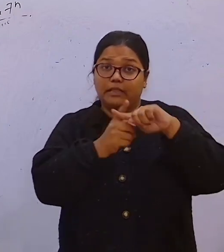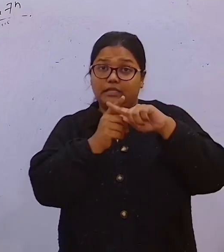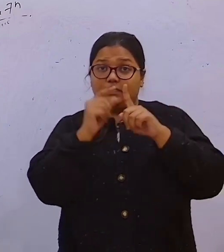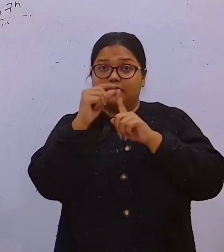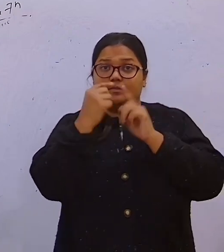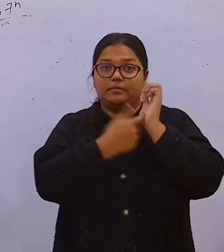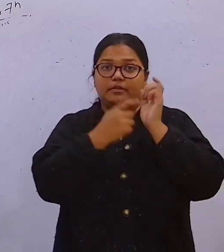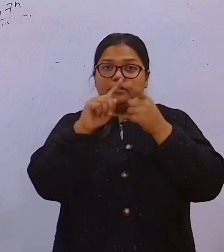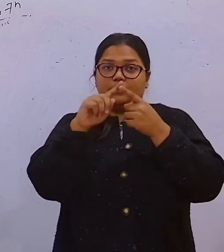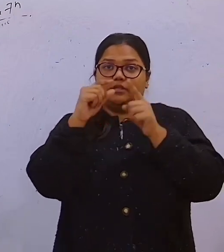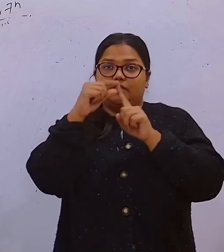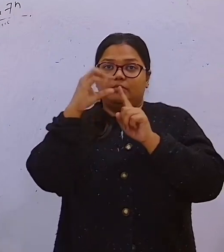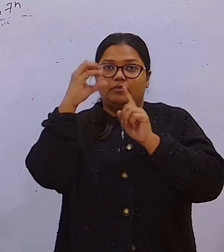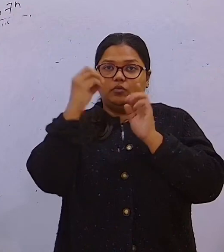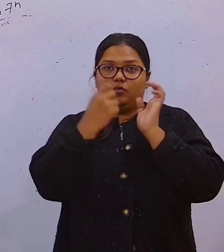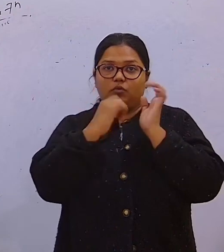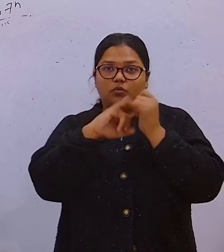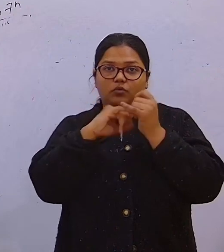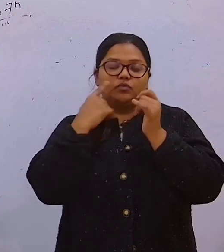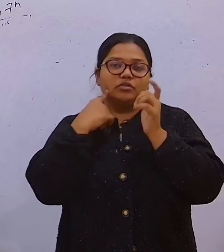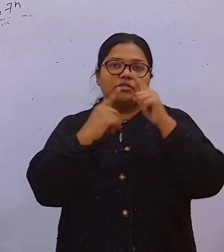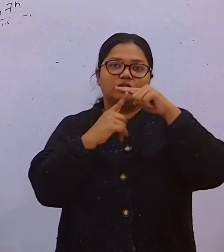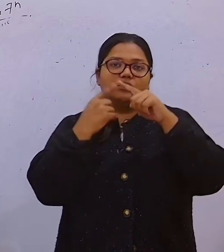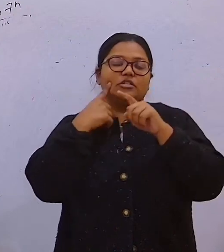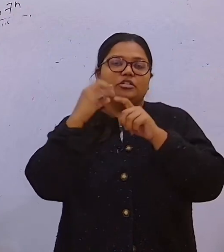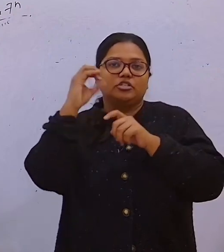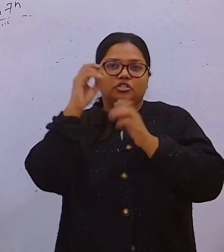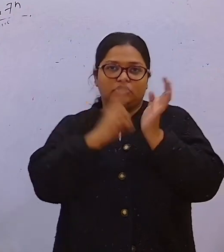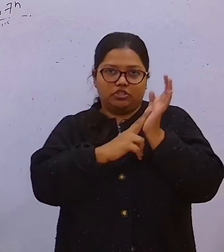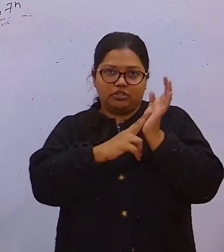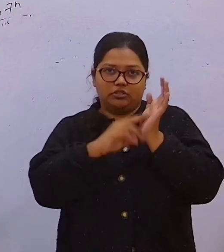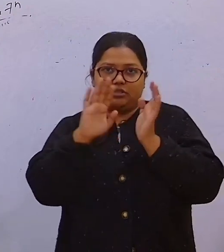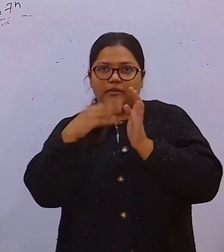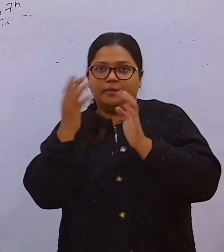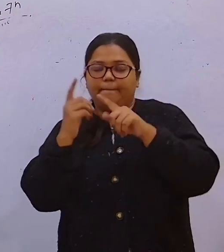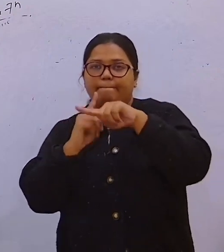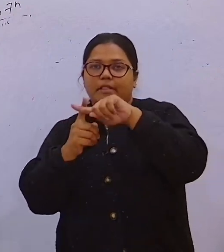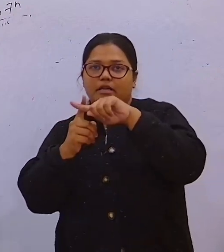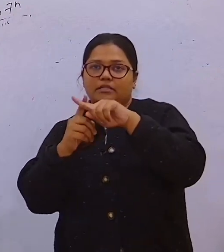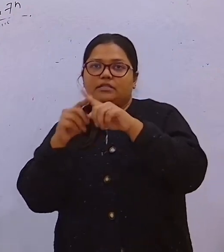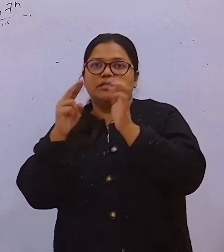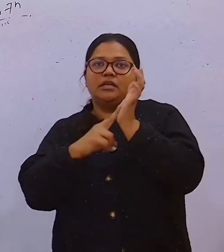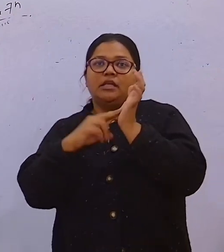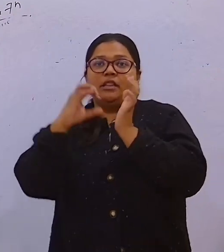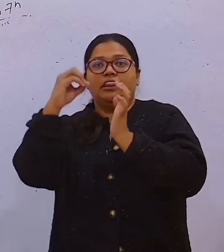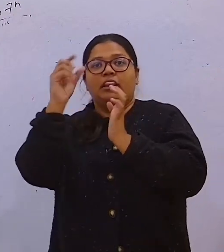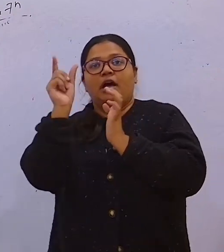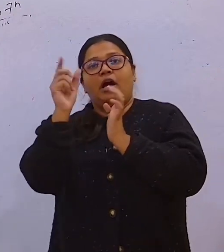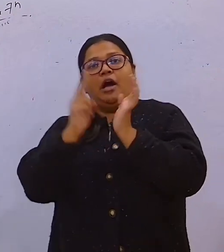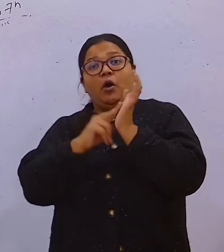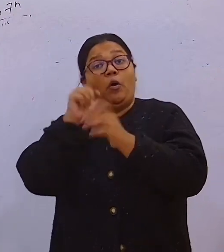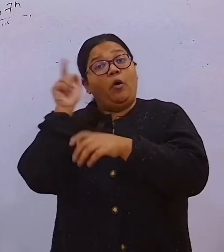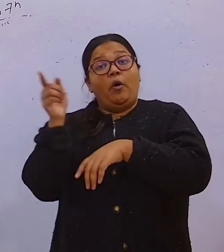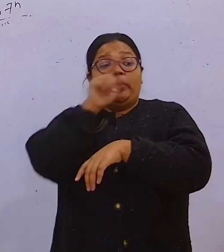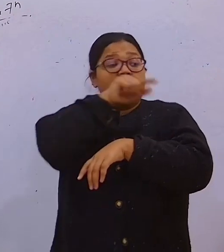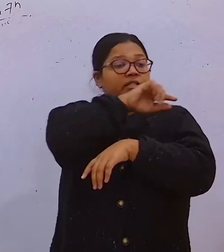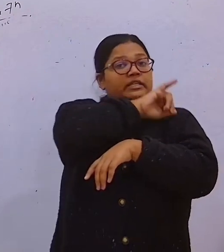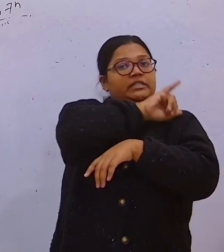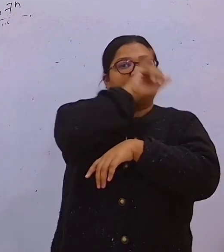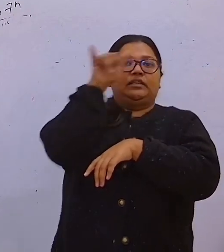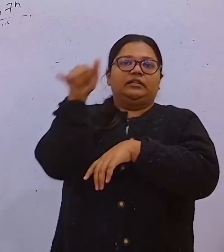मतलब आगे और पीछे दोनों तरफ सिंगुलर नाउन का प्रयोग किया जाता है।